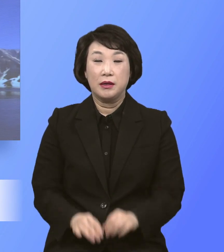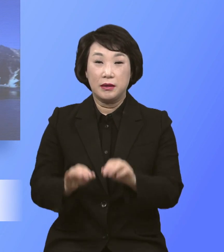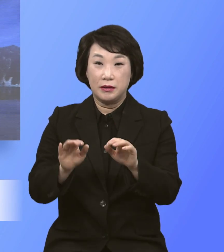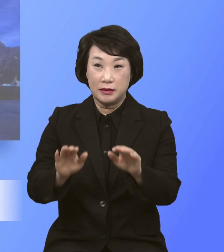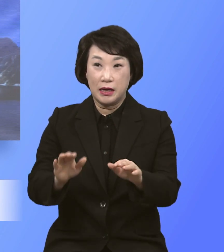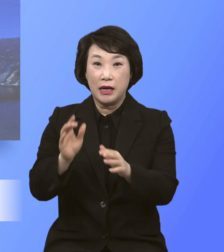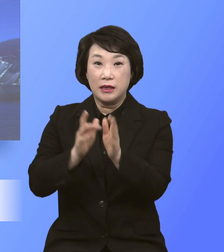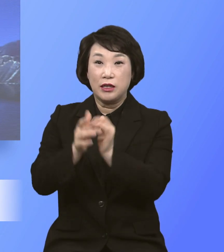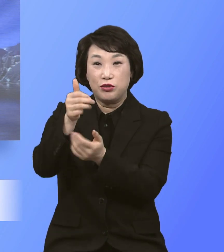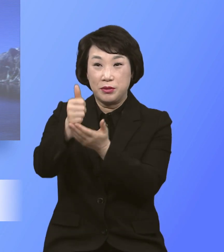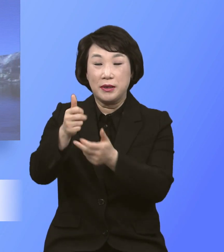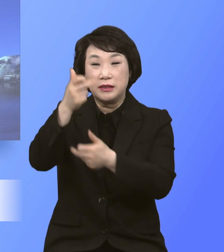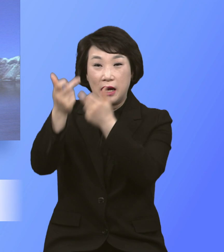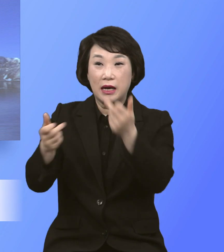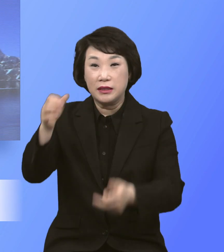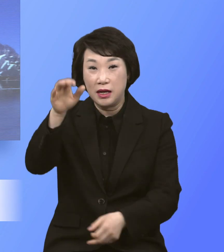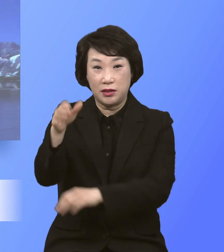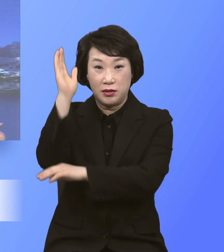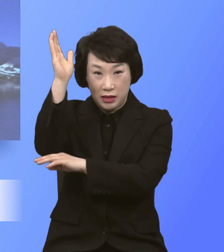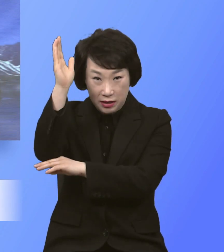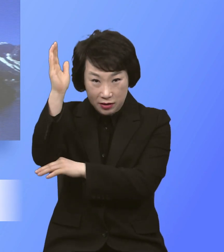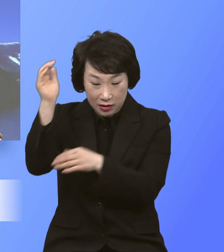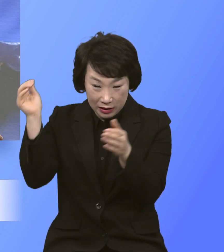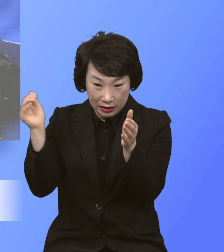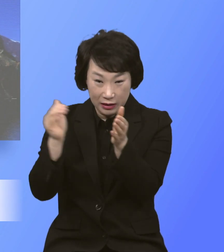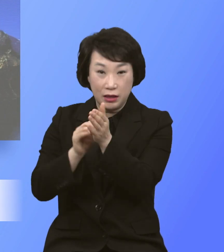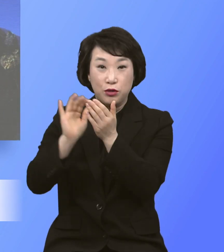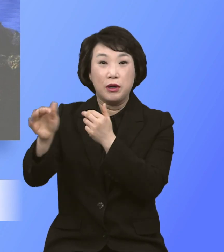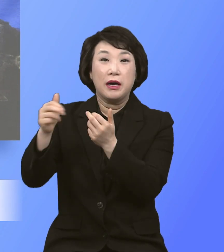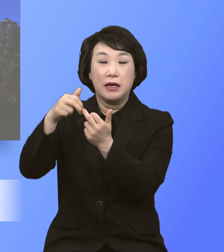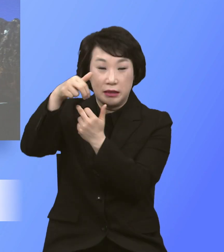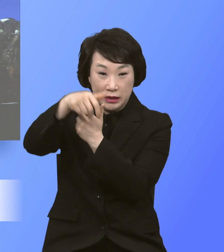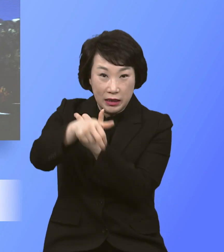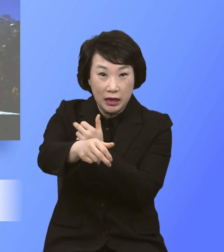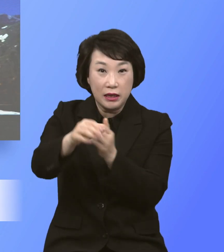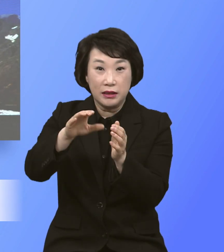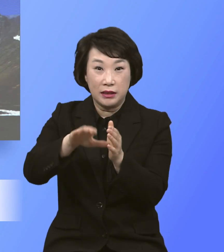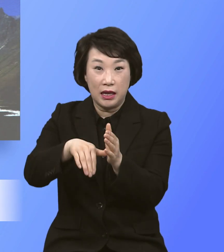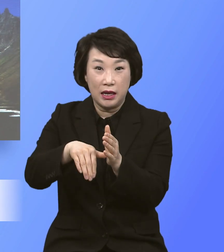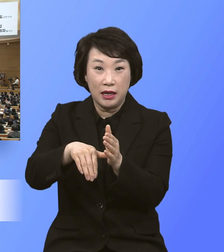산에서 이 모든 말씀을 마치고 내려오실 때